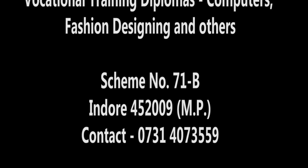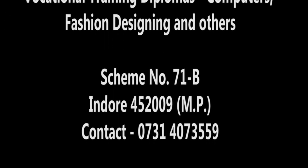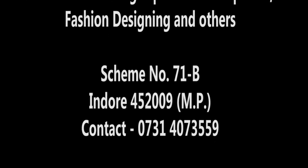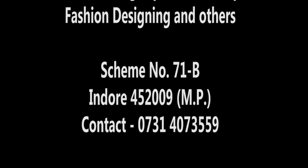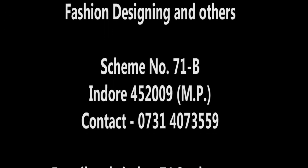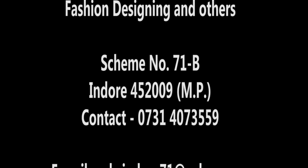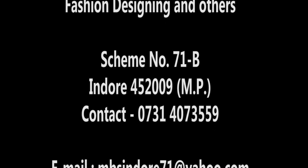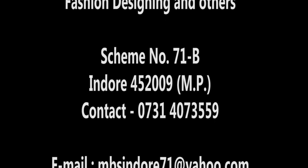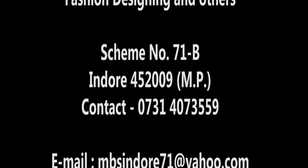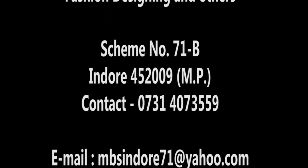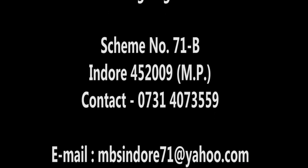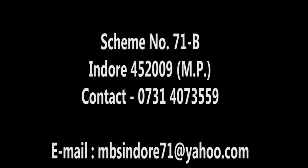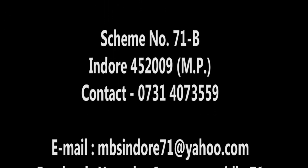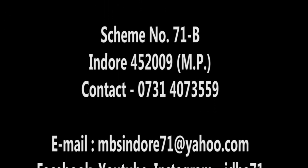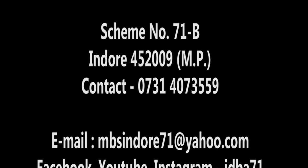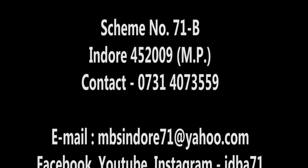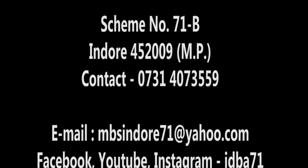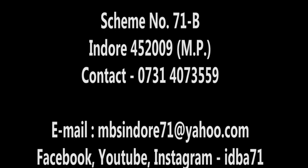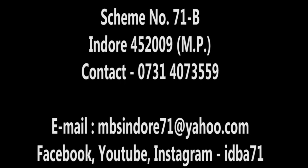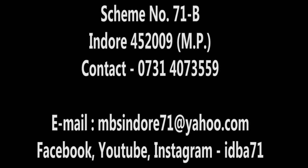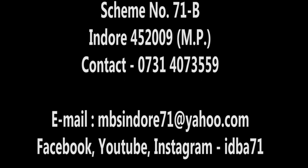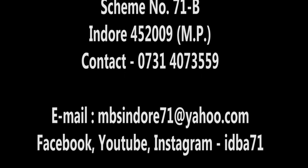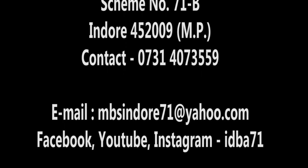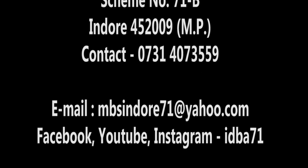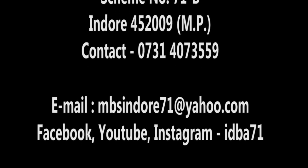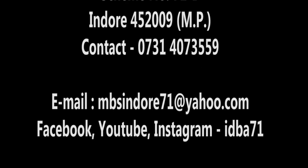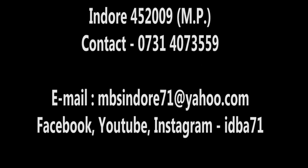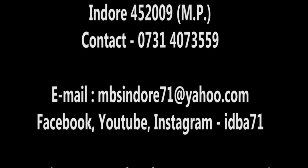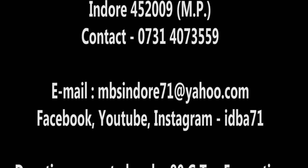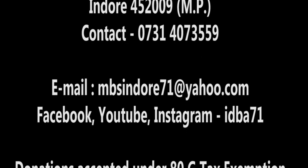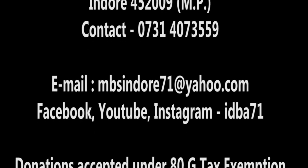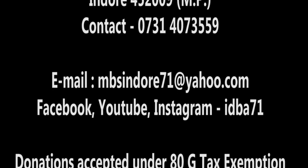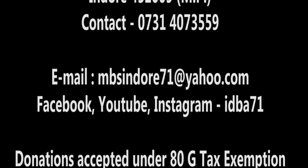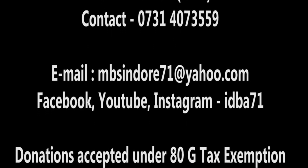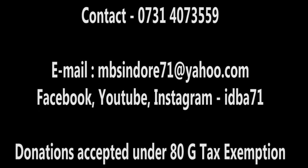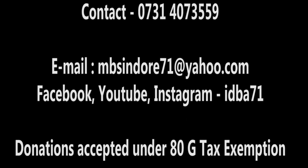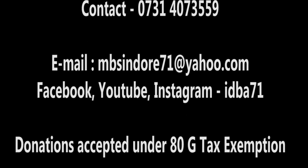दोपा वालबना झाल आदूंवास हैं कर झाल